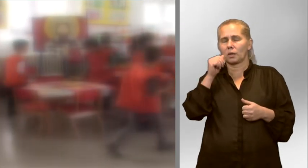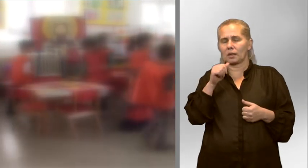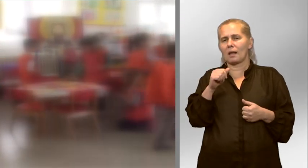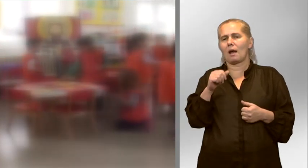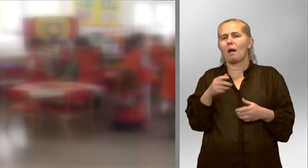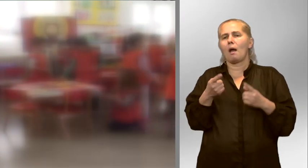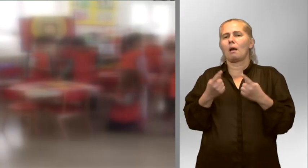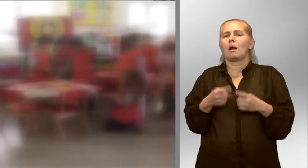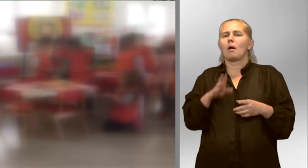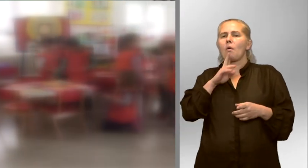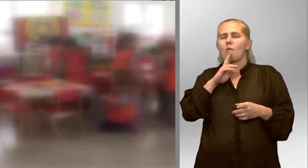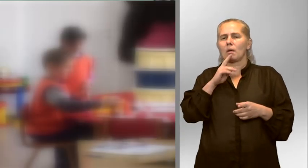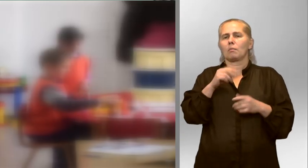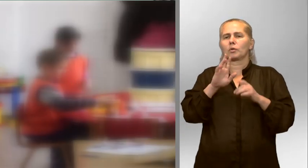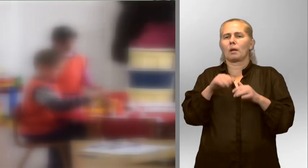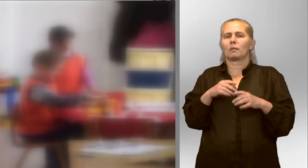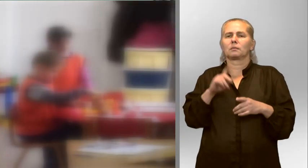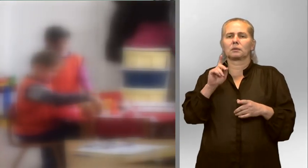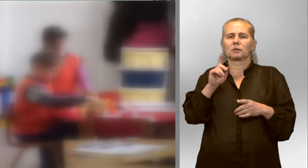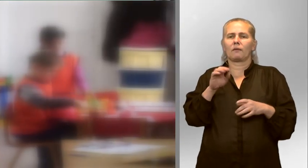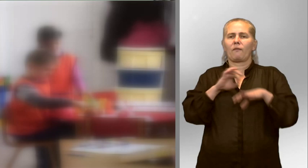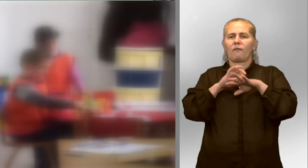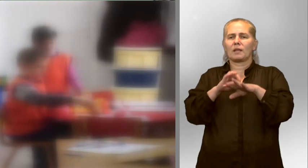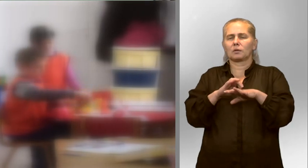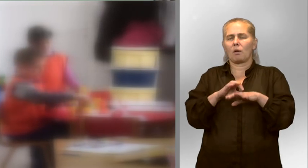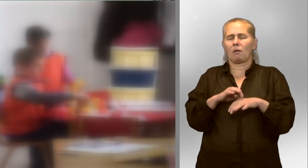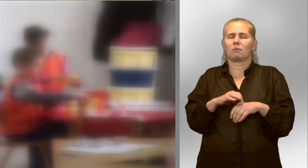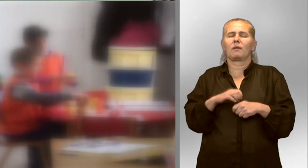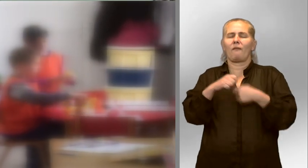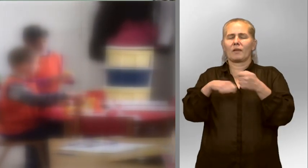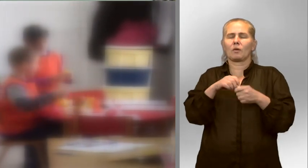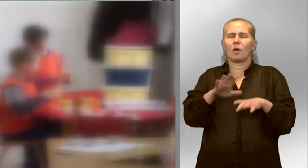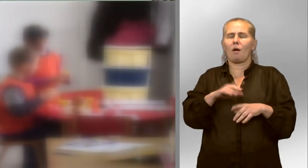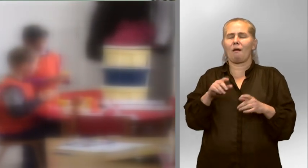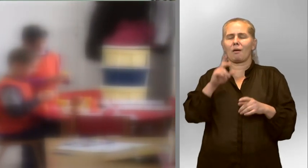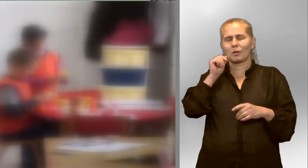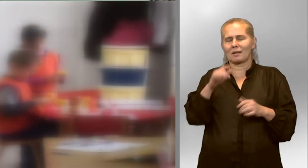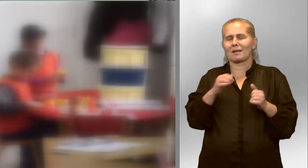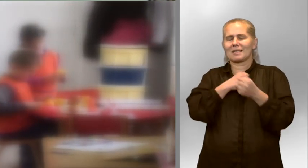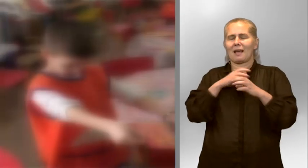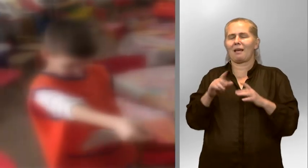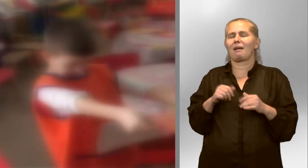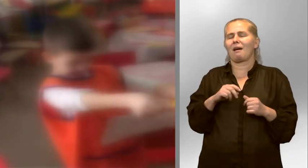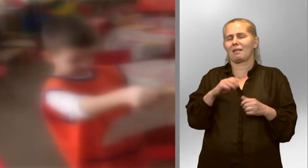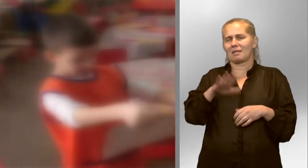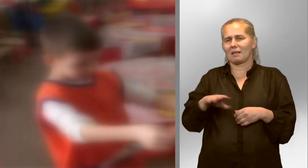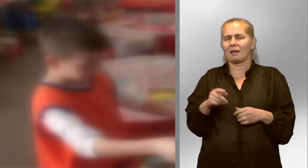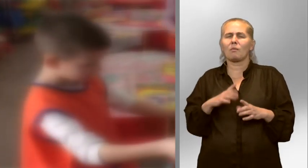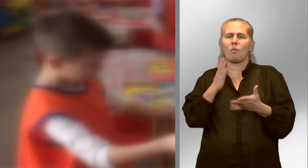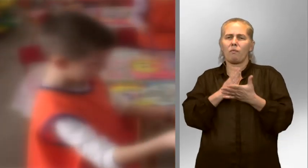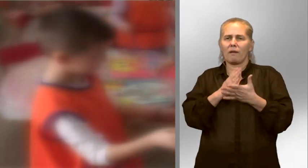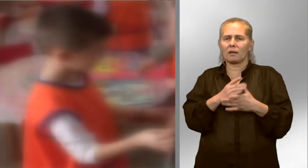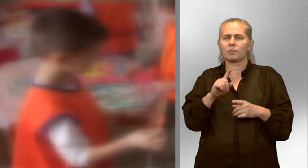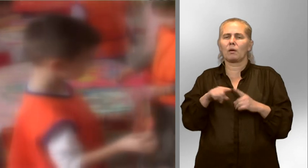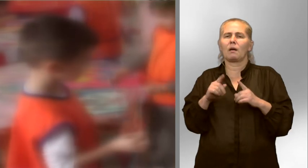6 meseci minimum, znači, ličnog angažovanja i roditelja, posvećenost, gotovo to vezuje jednog roditelja za